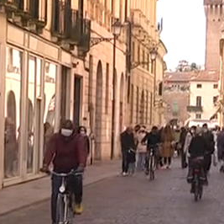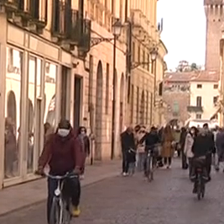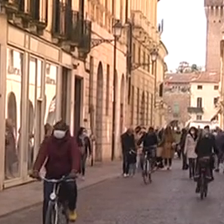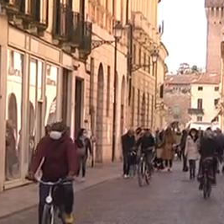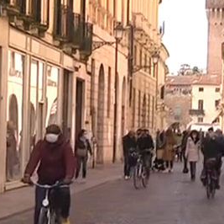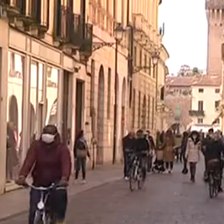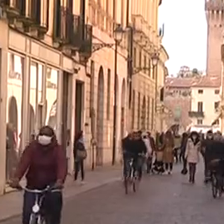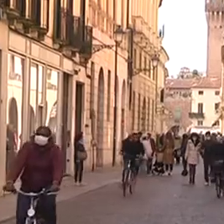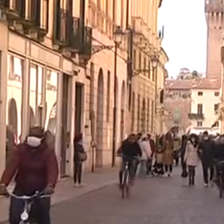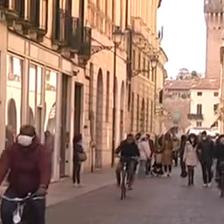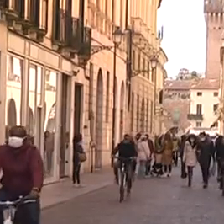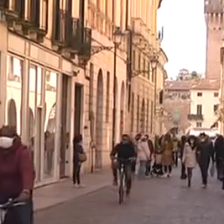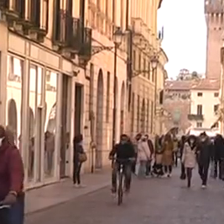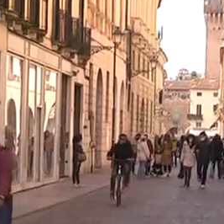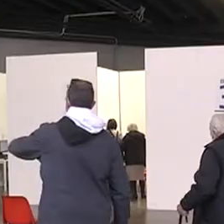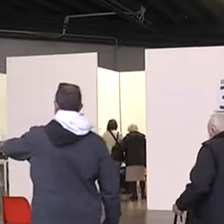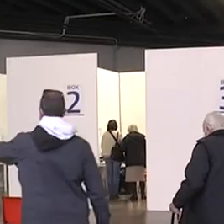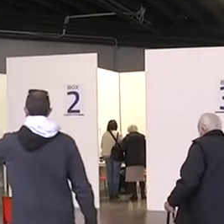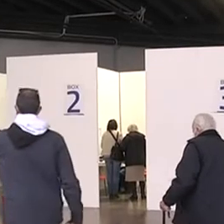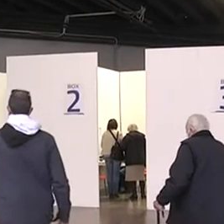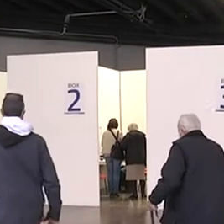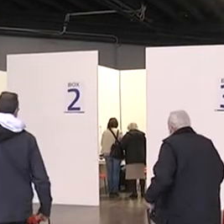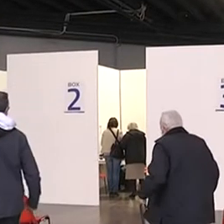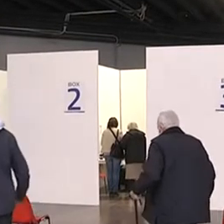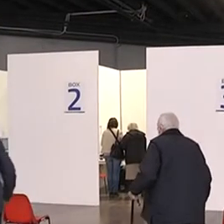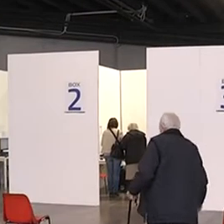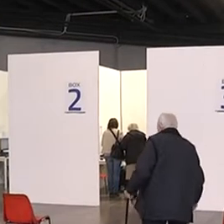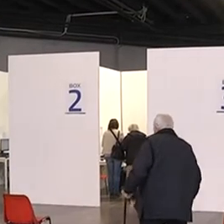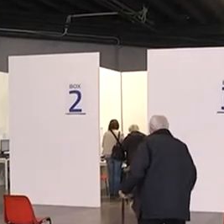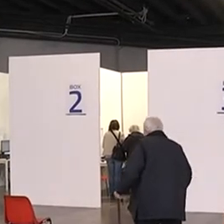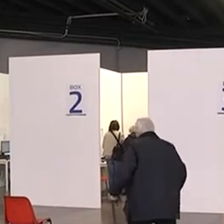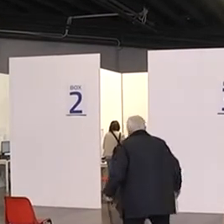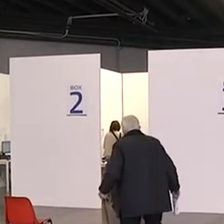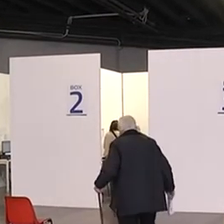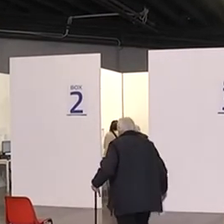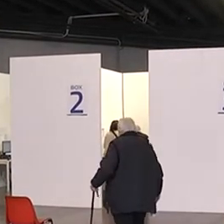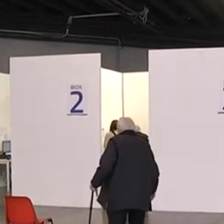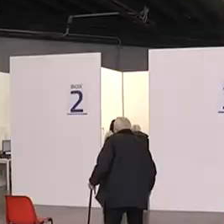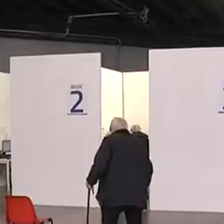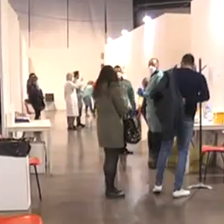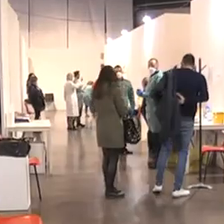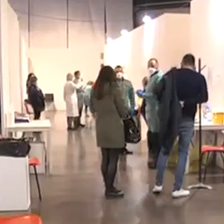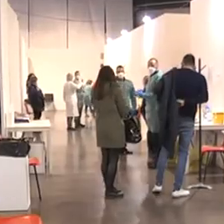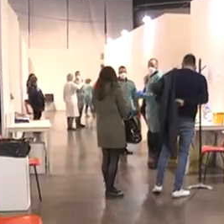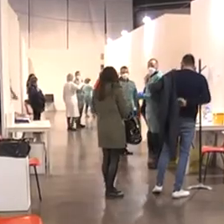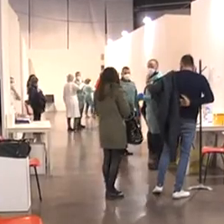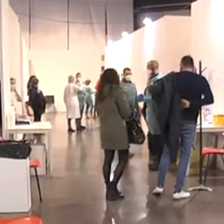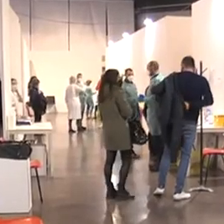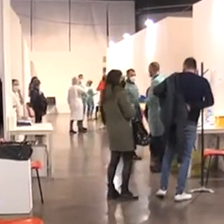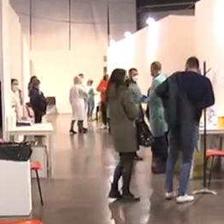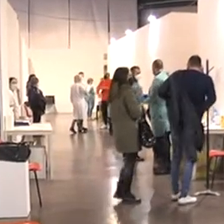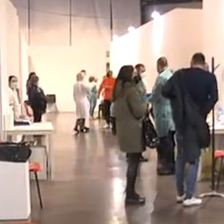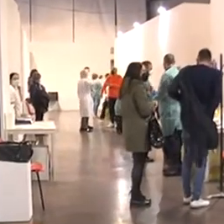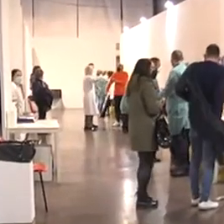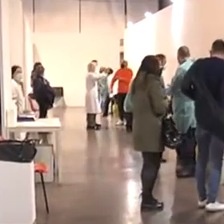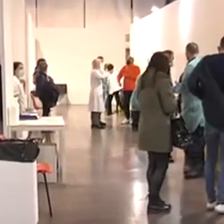davvero una nuova fase in cui verrà puntato tutto sulla vaccinazione. Oggi ci sono 72.000 posti per gli over 60